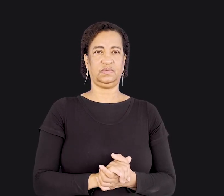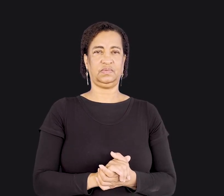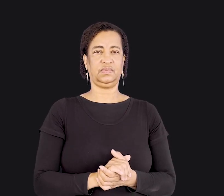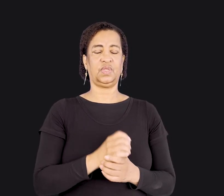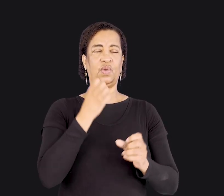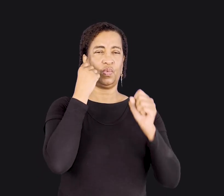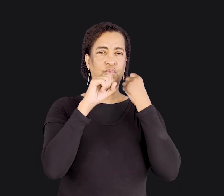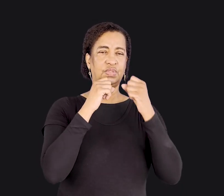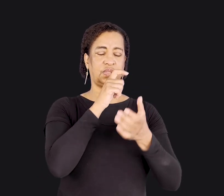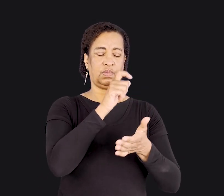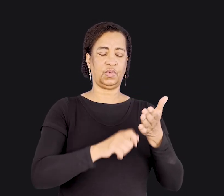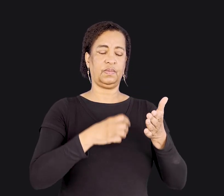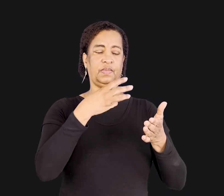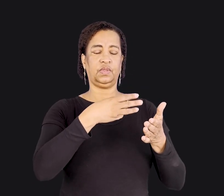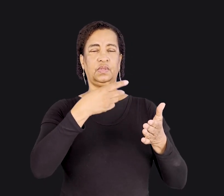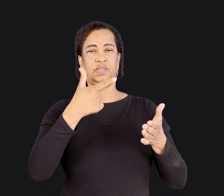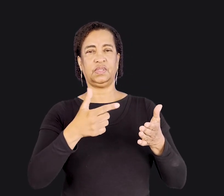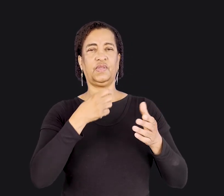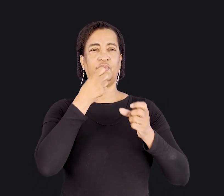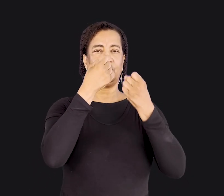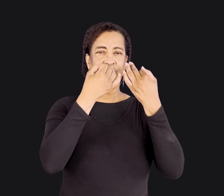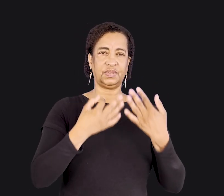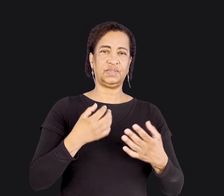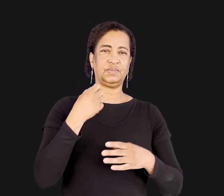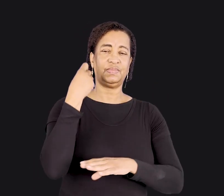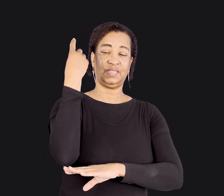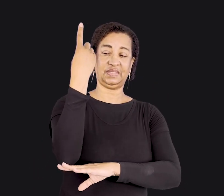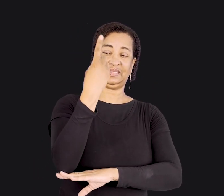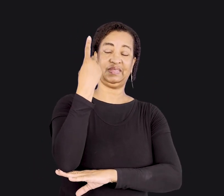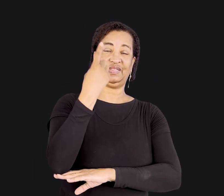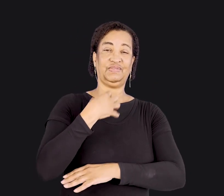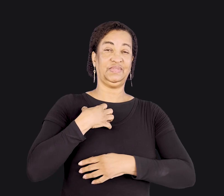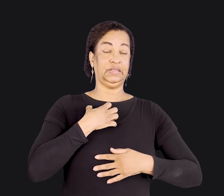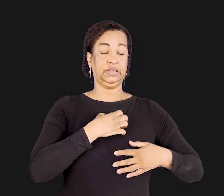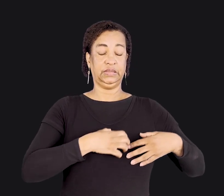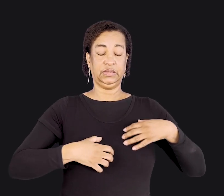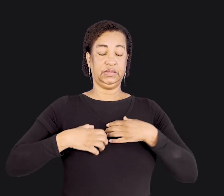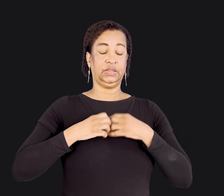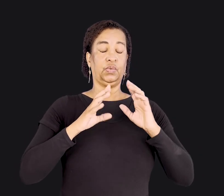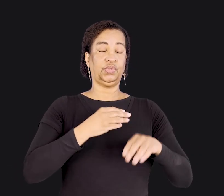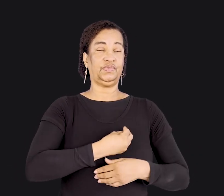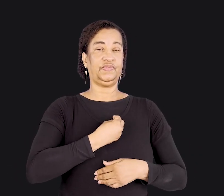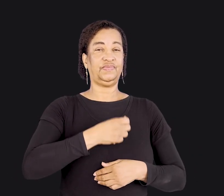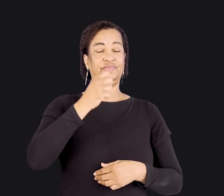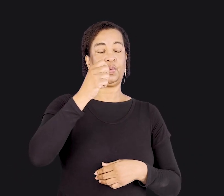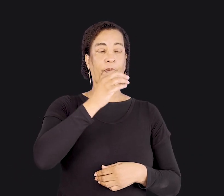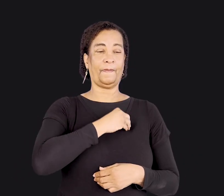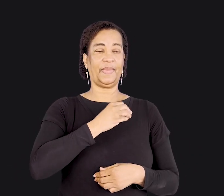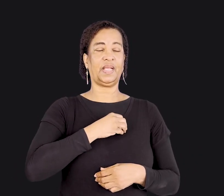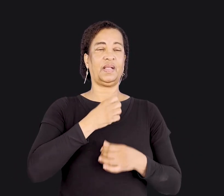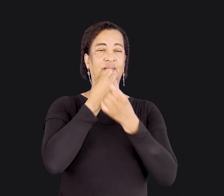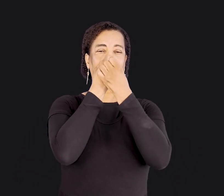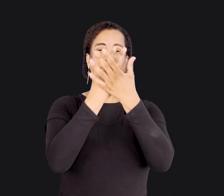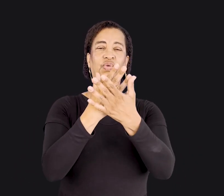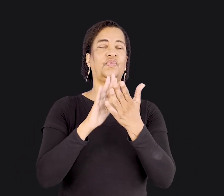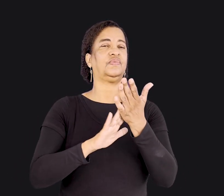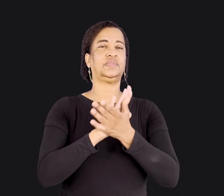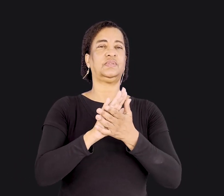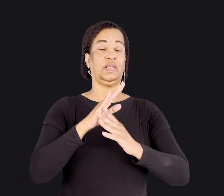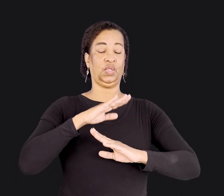32 descreve a angústia de Davi quando viveu um pecado não confessado. Ele ficou fisicamente doente por causa da sua